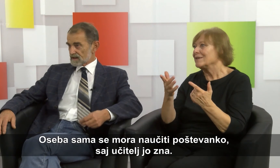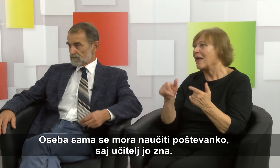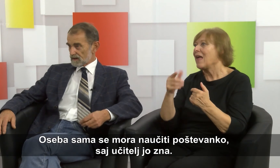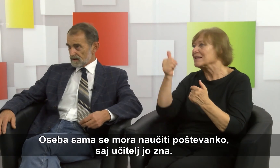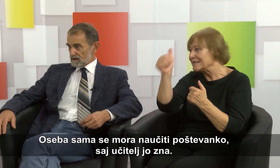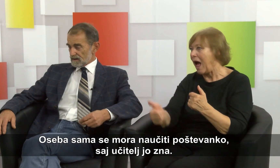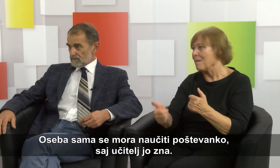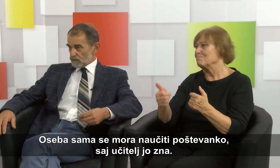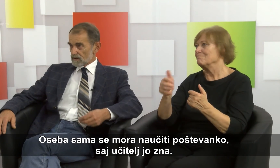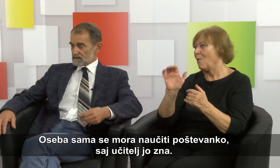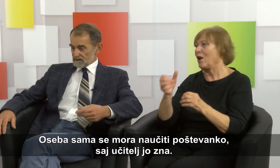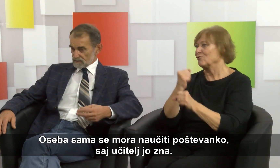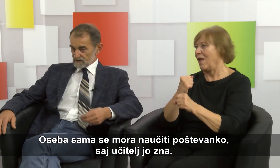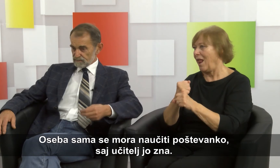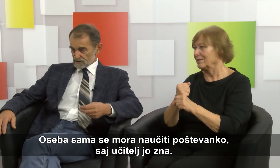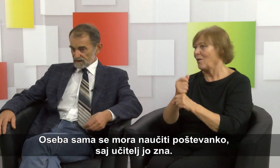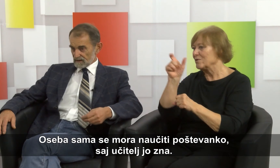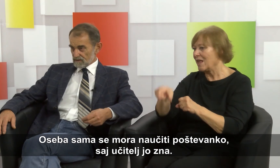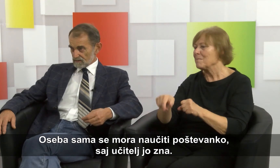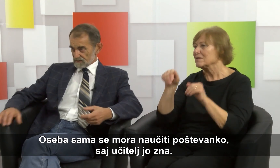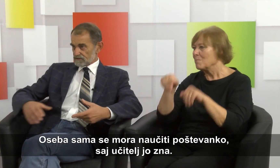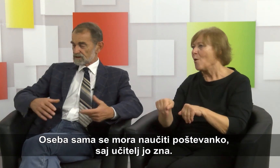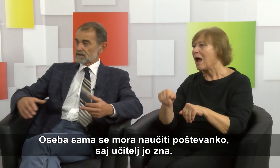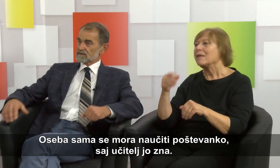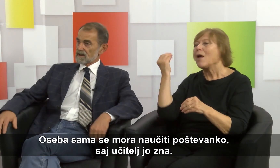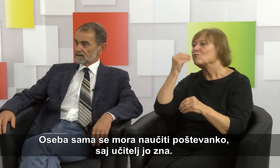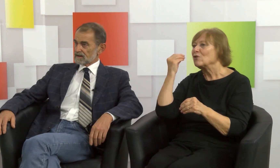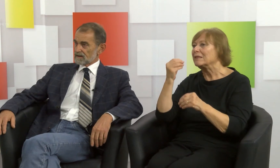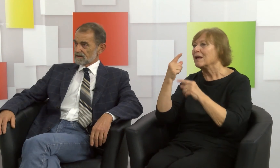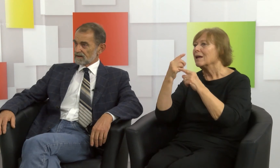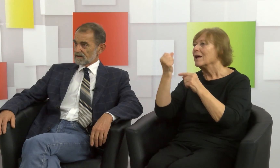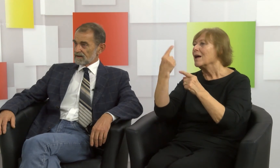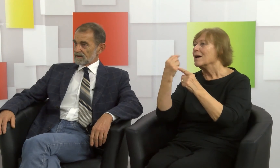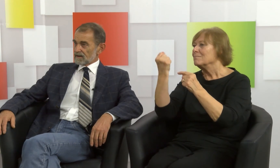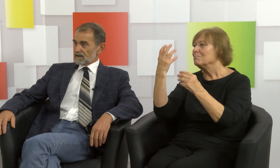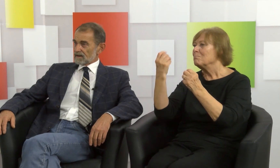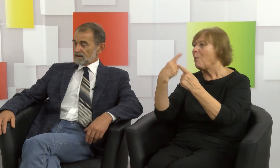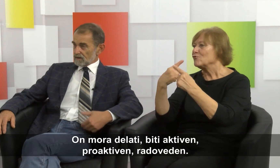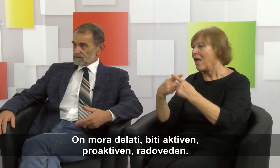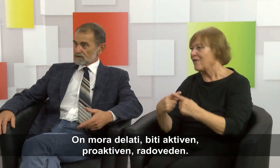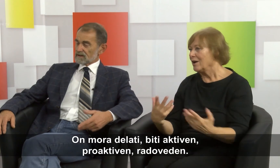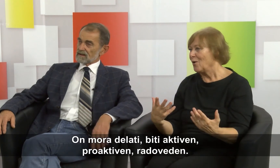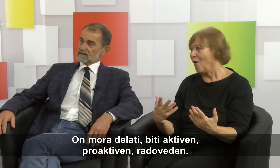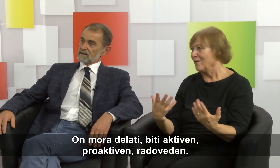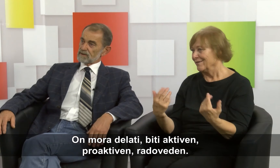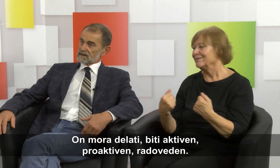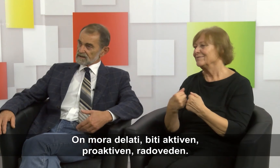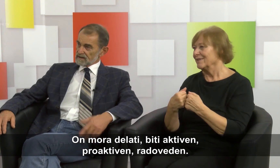sama mora se naučiti poštevanko, vse učitelj jo zna, ne? On mora delati, ne? Biti aktiven,